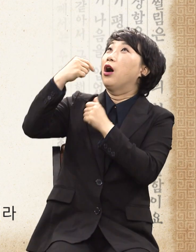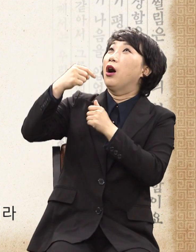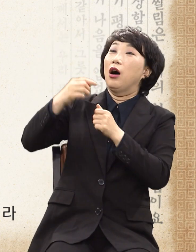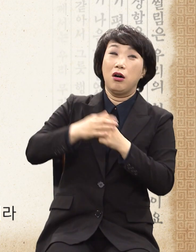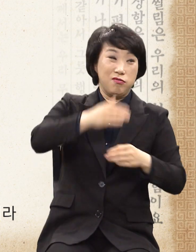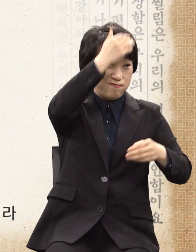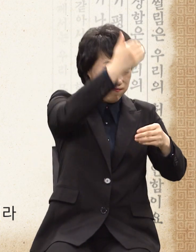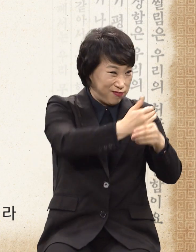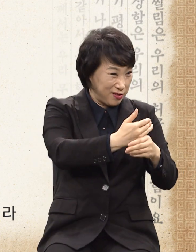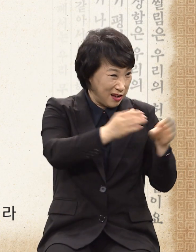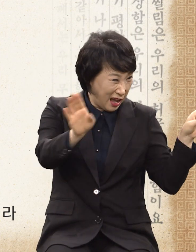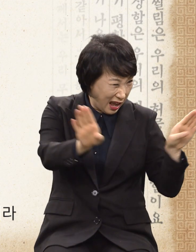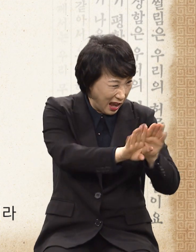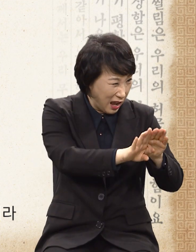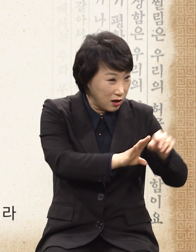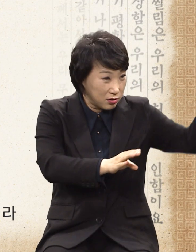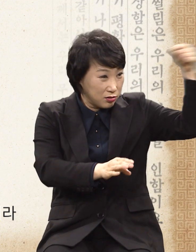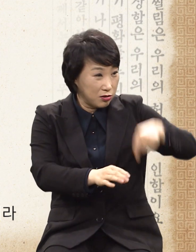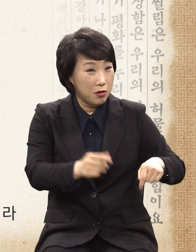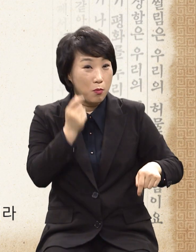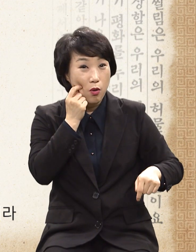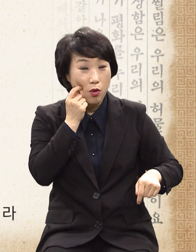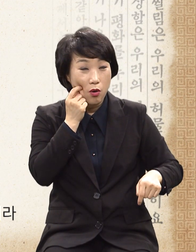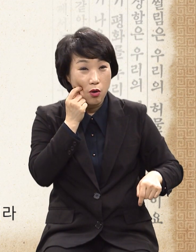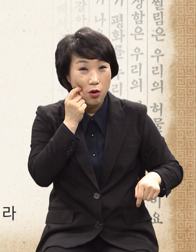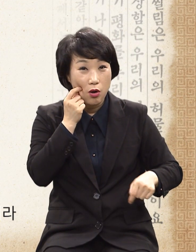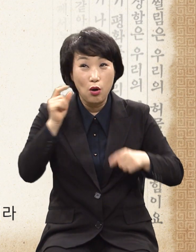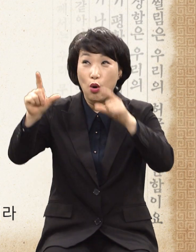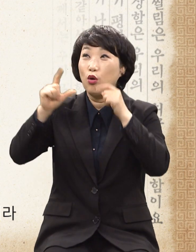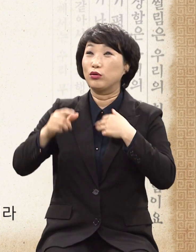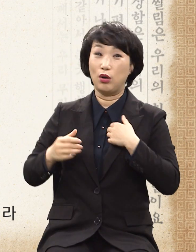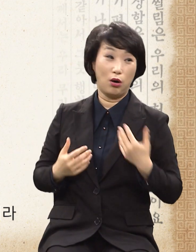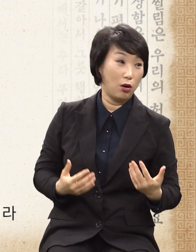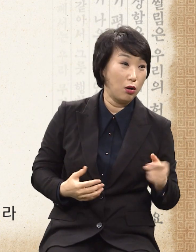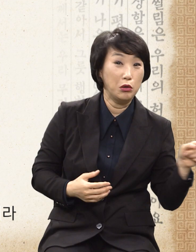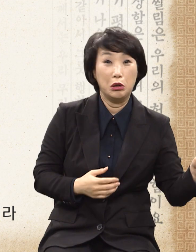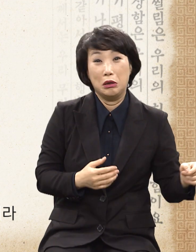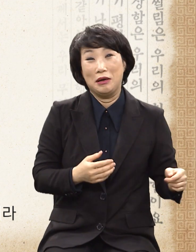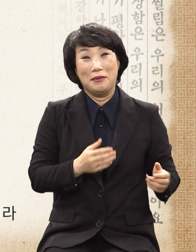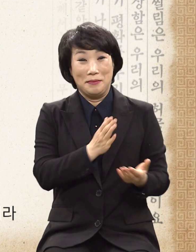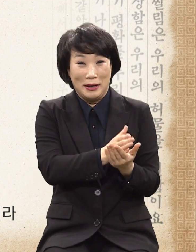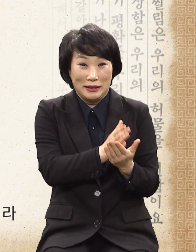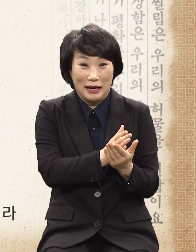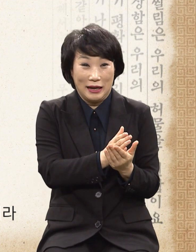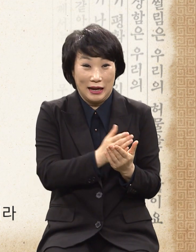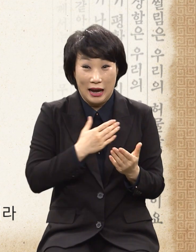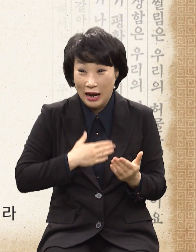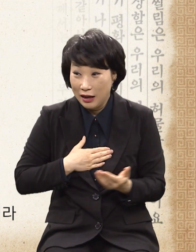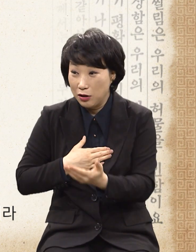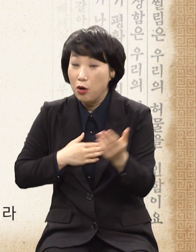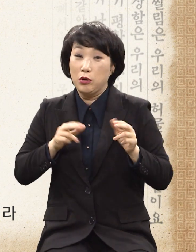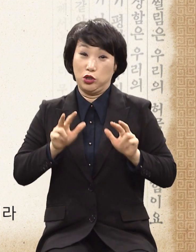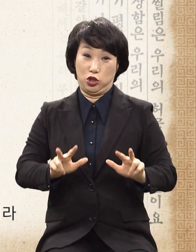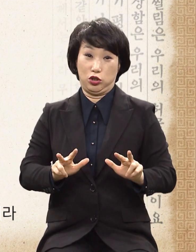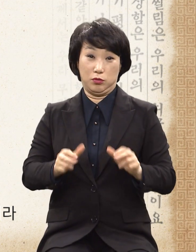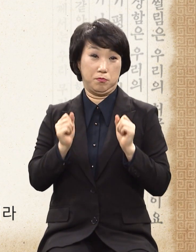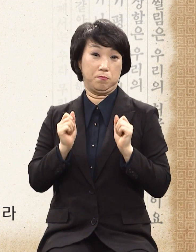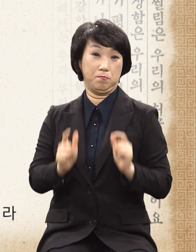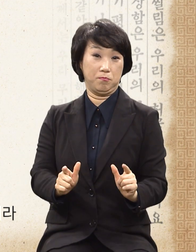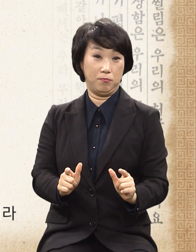닫아! 다시 들어오지 못하도록. 이런 일이 없도록 지금이